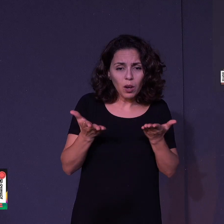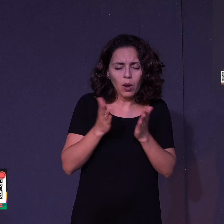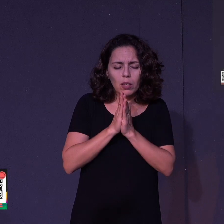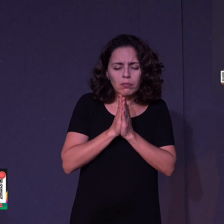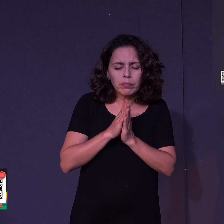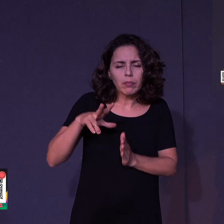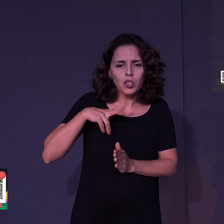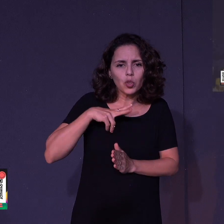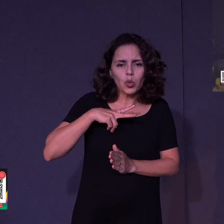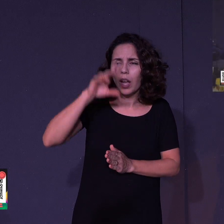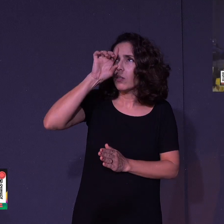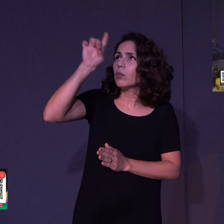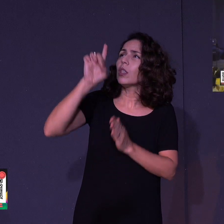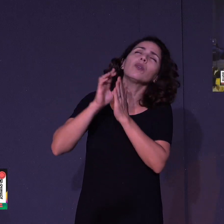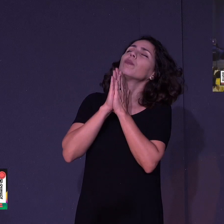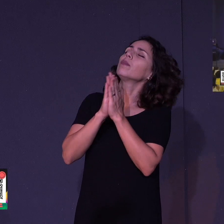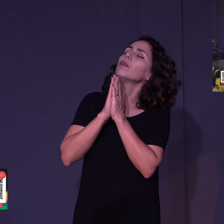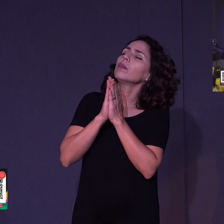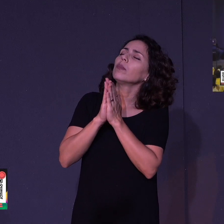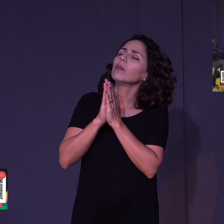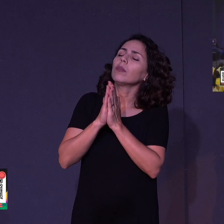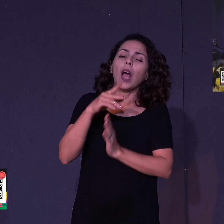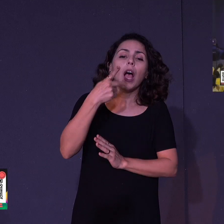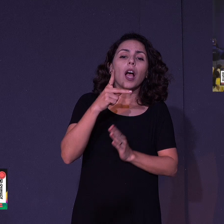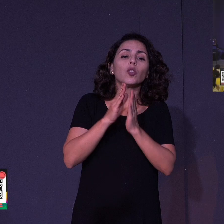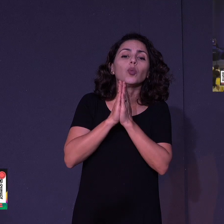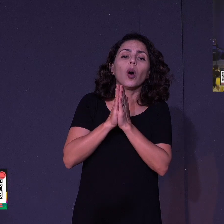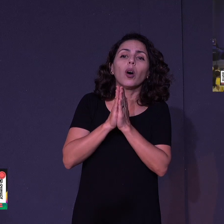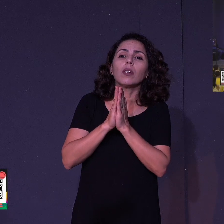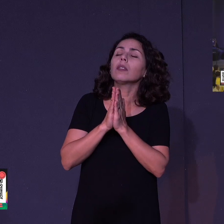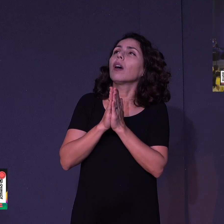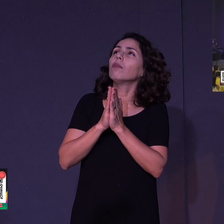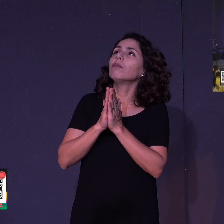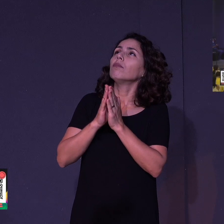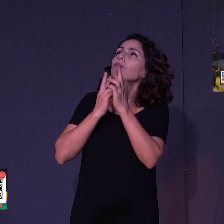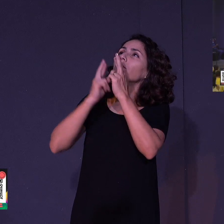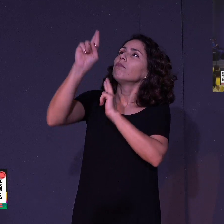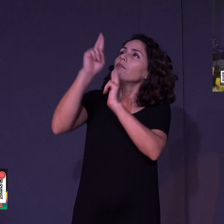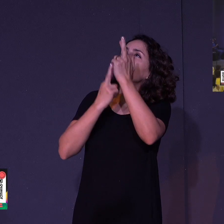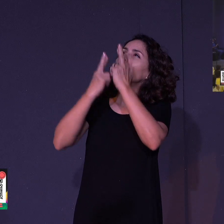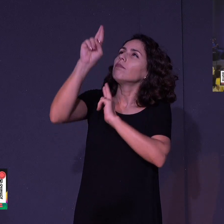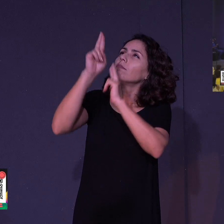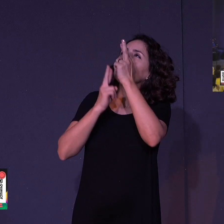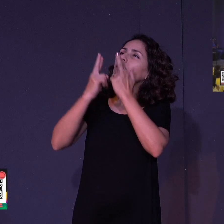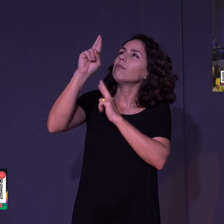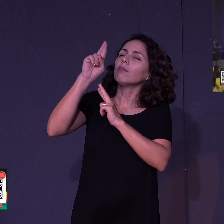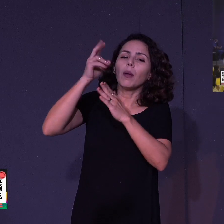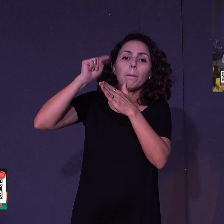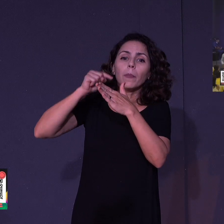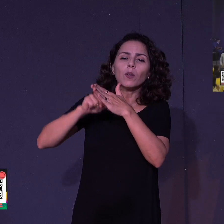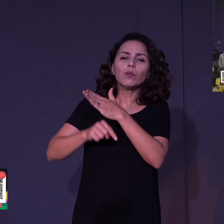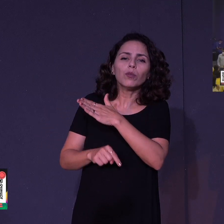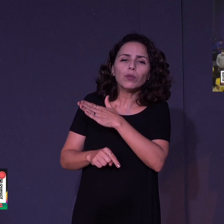no seu lugar, porque a oração que você vai fazer para o Senhor vai gerar aproximação com quem realmente